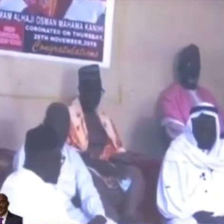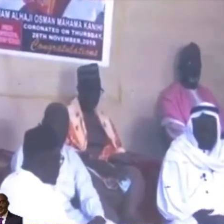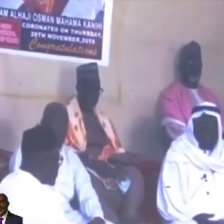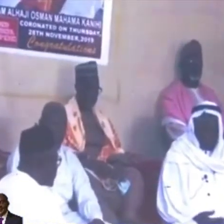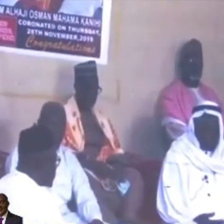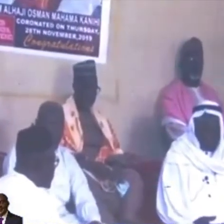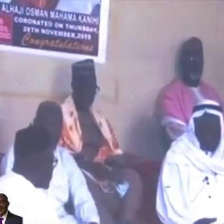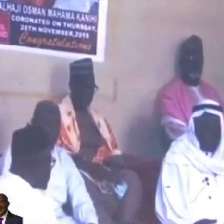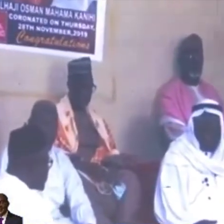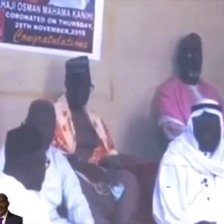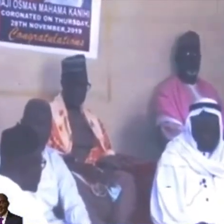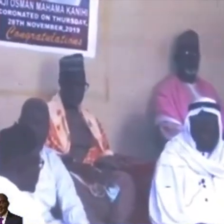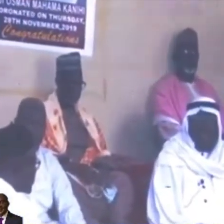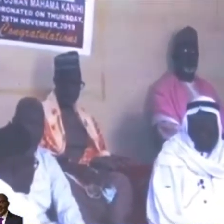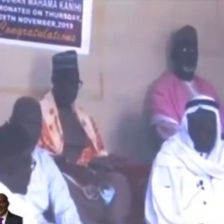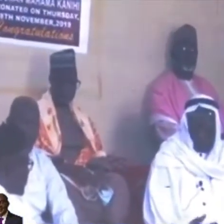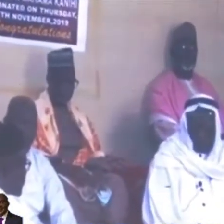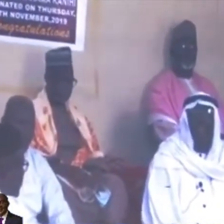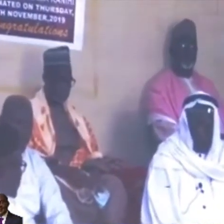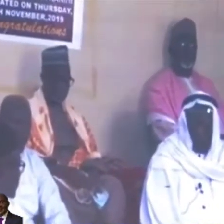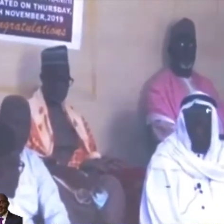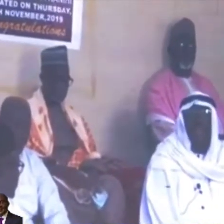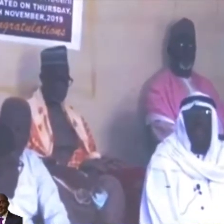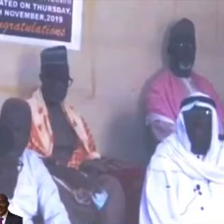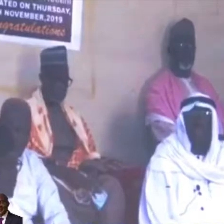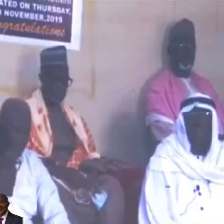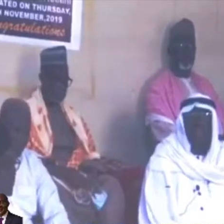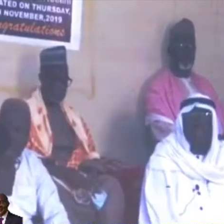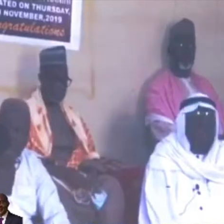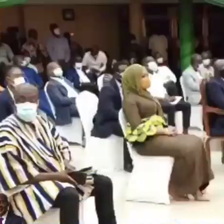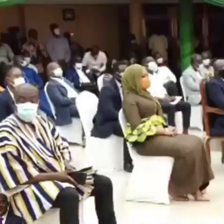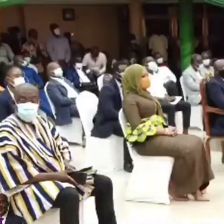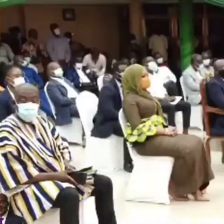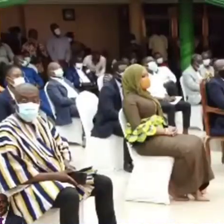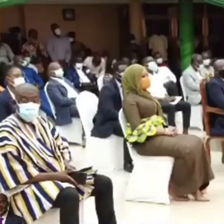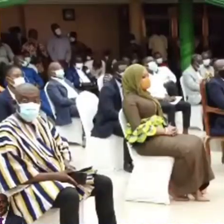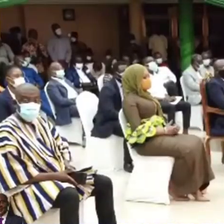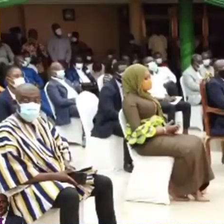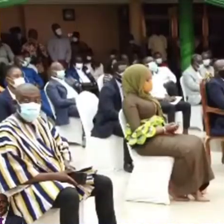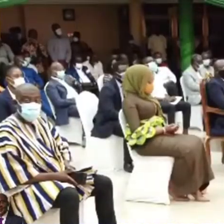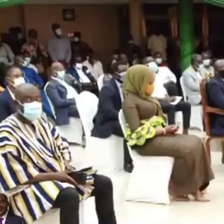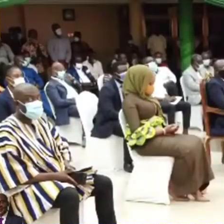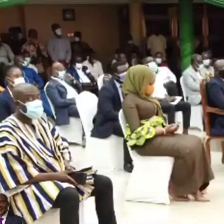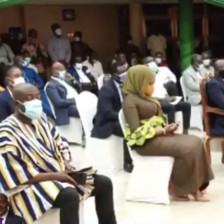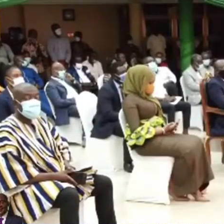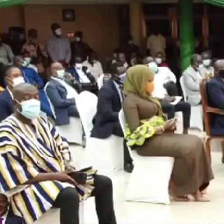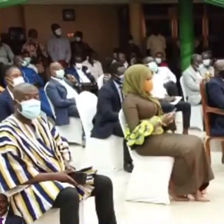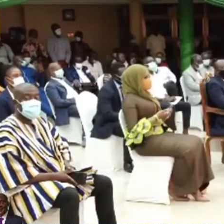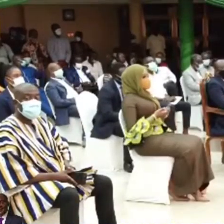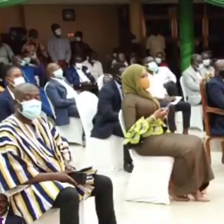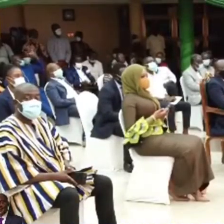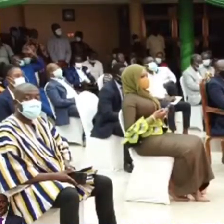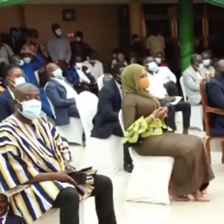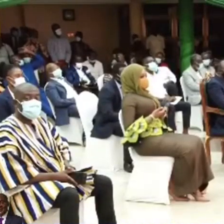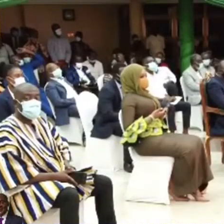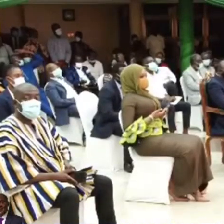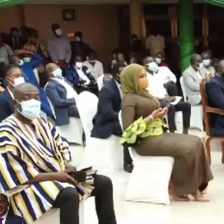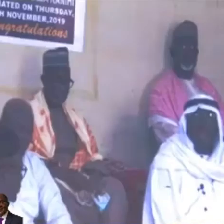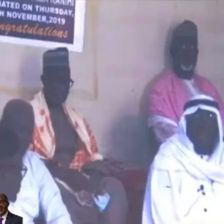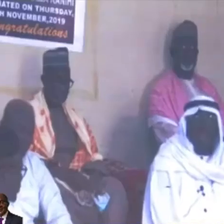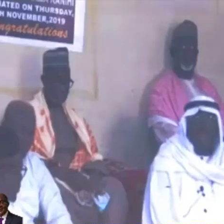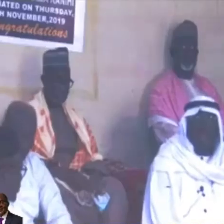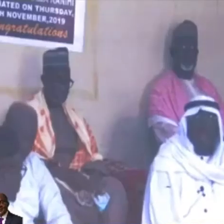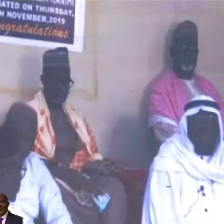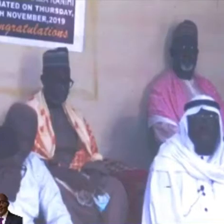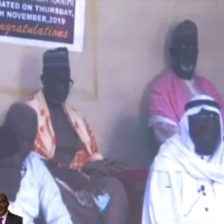ne bi tor danala mun na gana te ne bi tora. أعوذ بالله من الشيطان الرجيم بسم الله الرحمن الرحيم اللهم